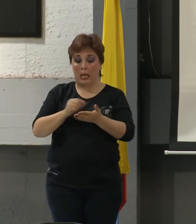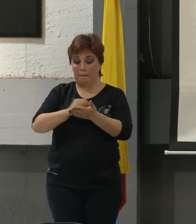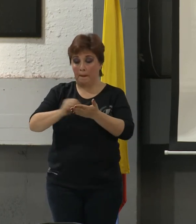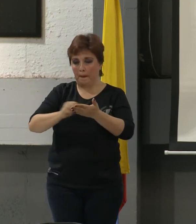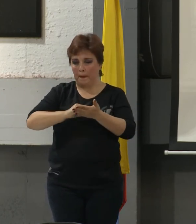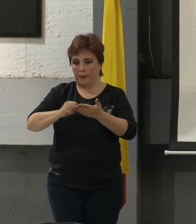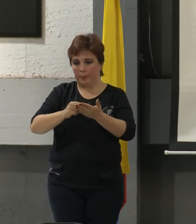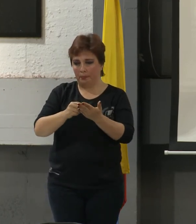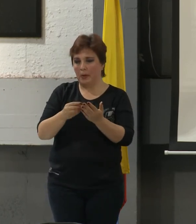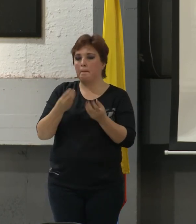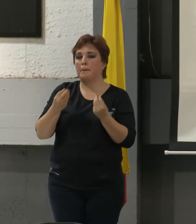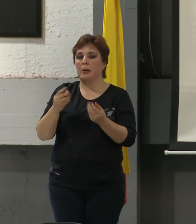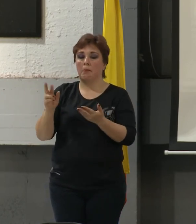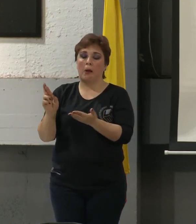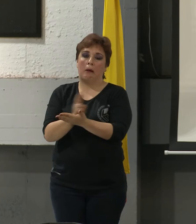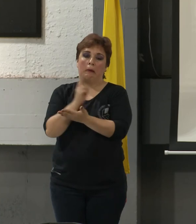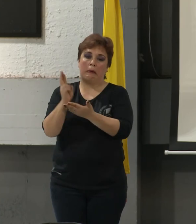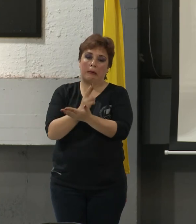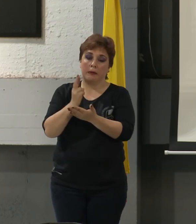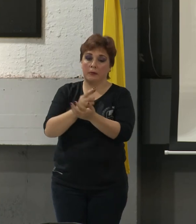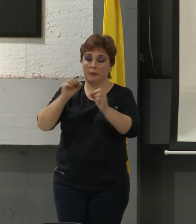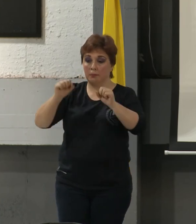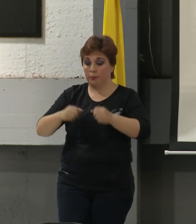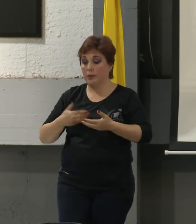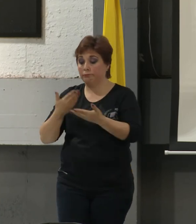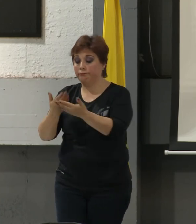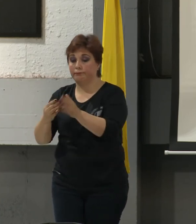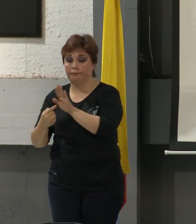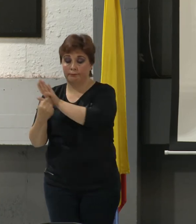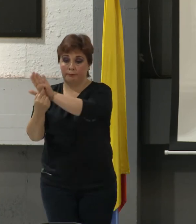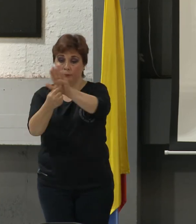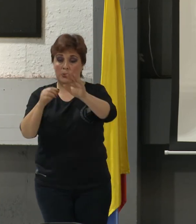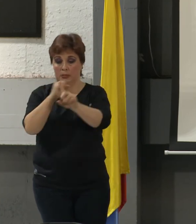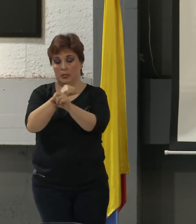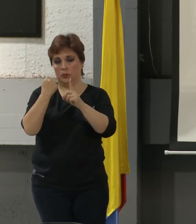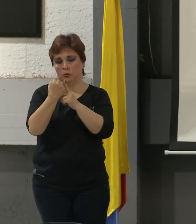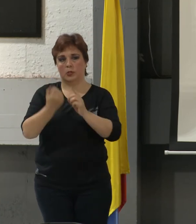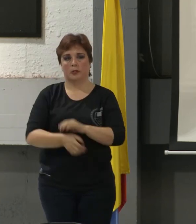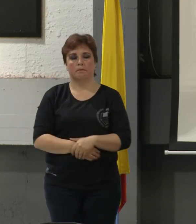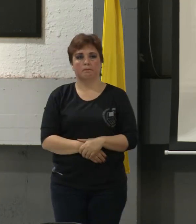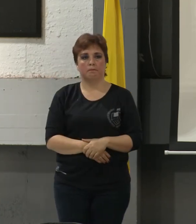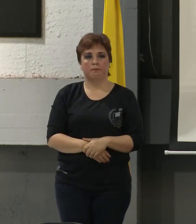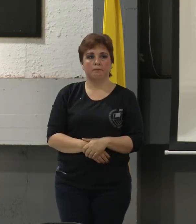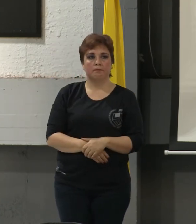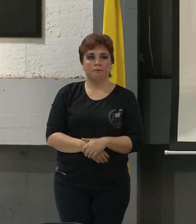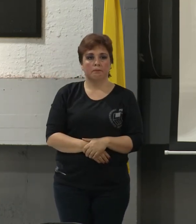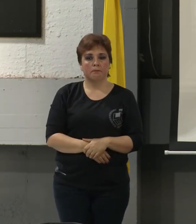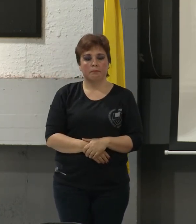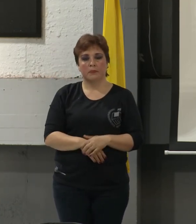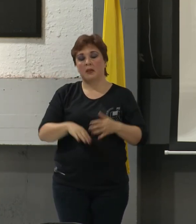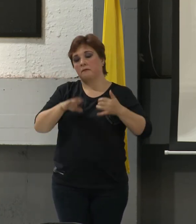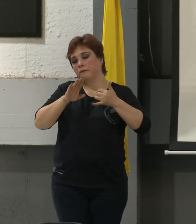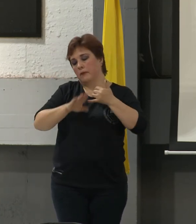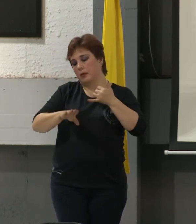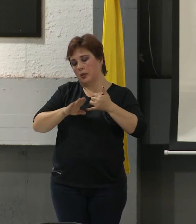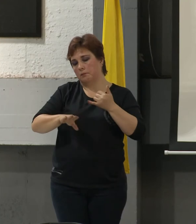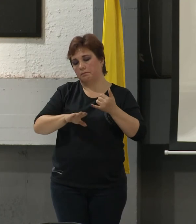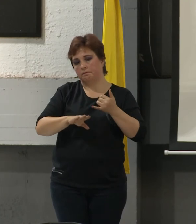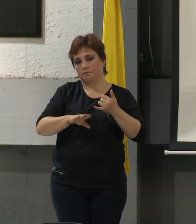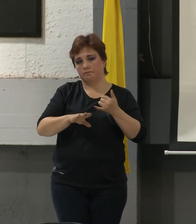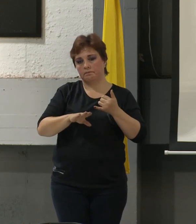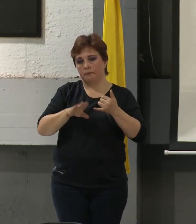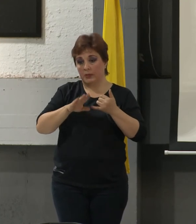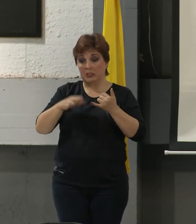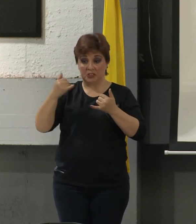dedicada a los procesos de inclusión de personas con discapacidad finalmente como ya hizo mención a el profesor alejandro la sección de